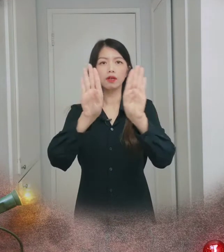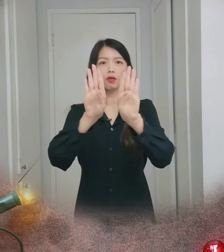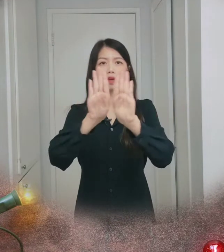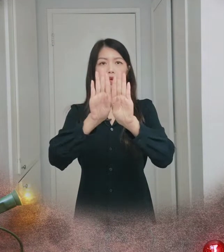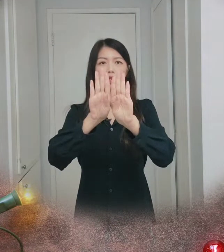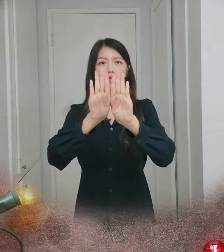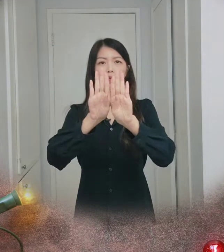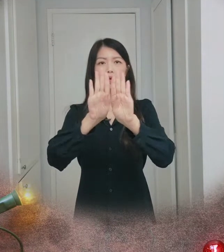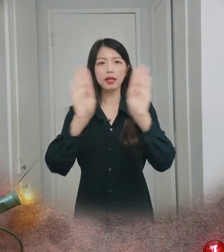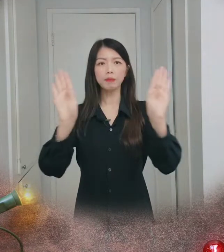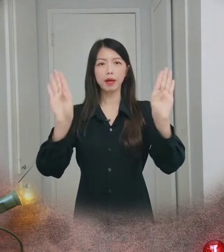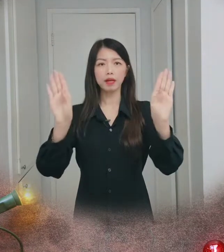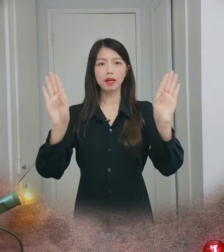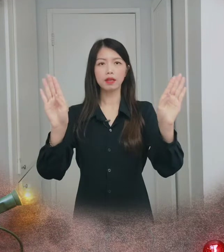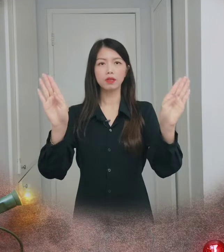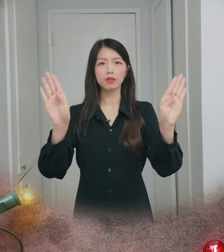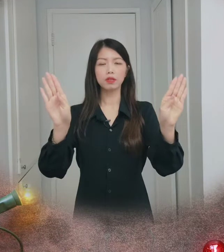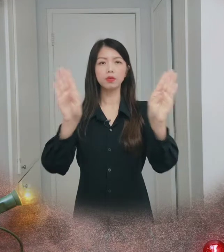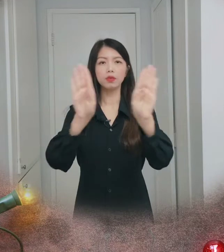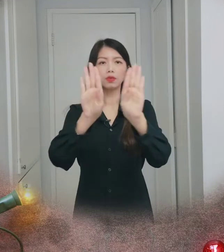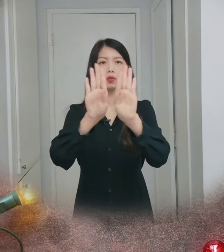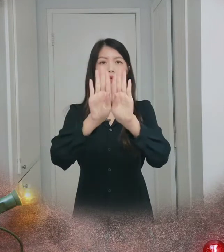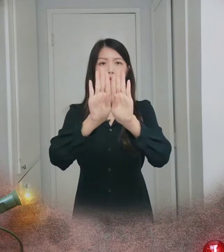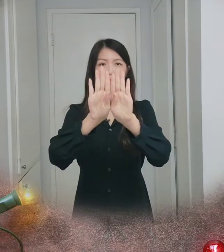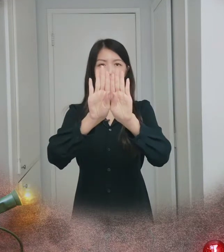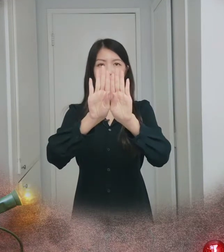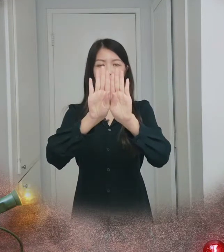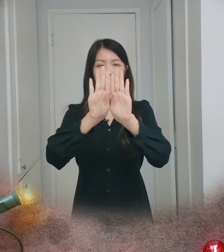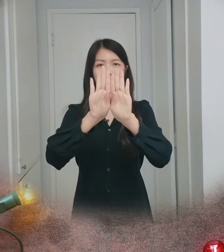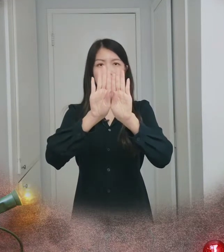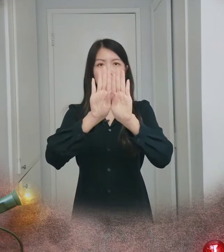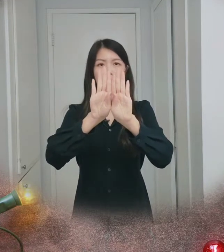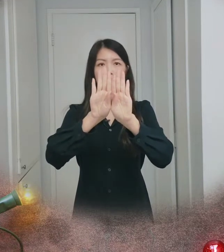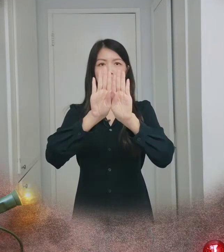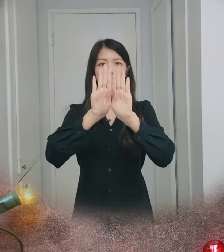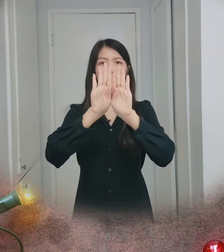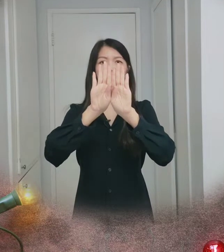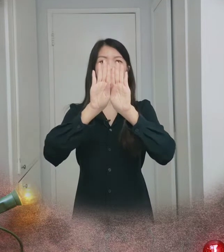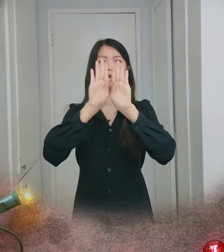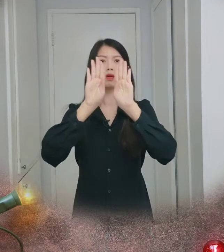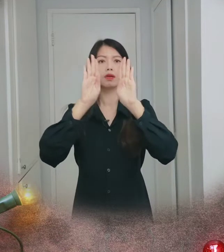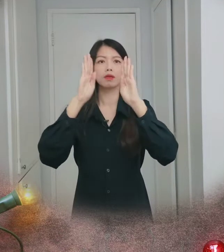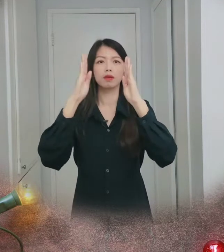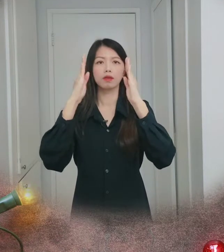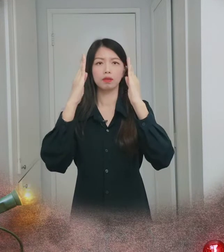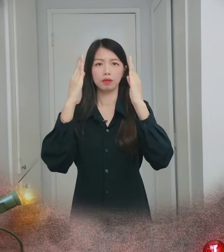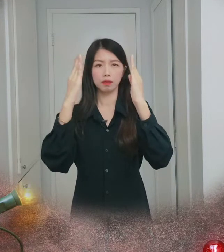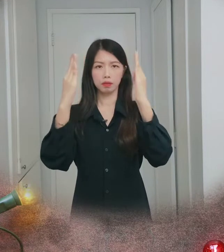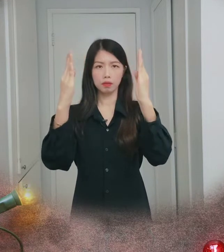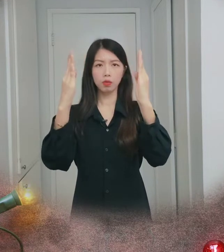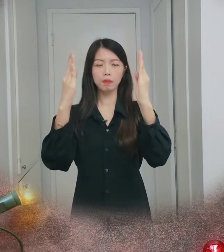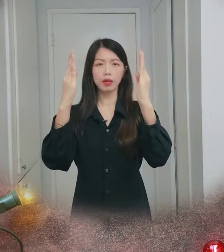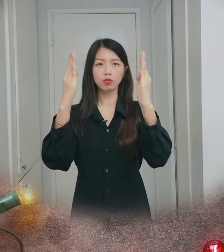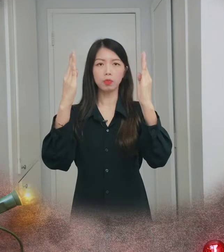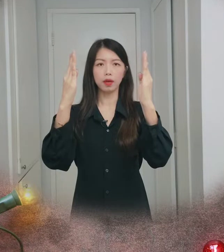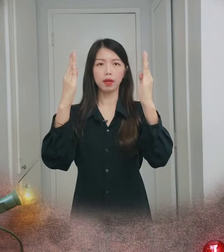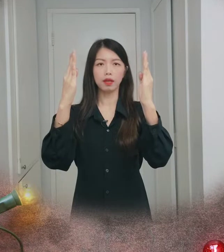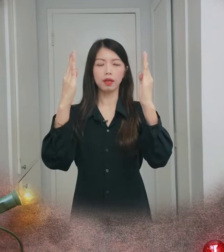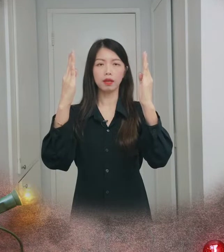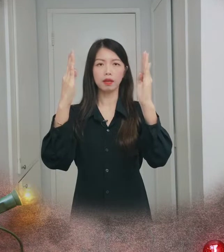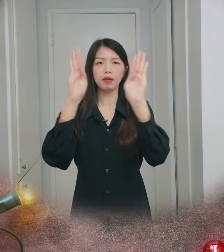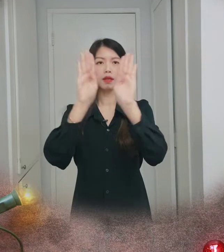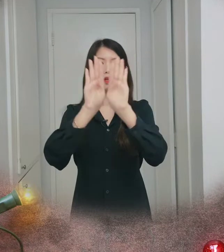손을 이렇게 손바닥이 밖을 향하게 해주시고 손을 이렇게 붙여주세요. 이 상태에서 손을